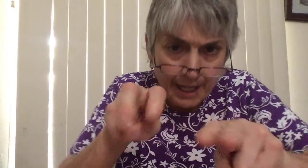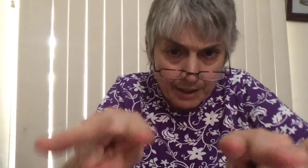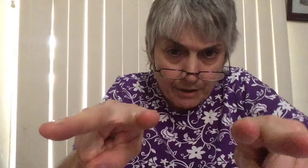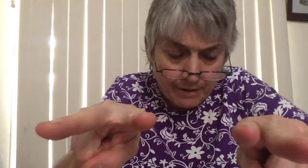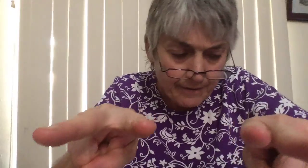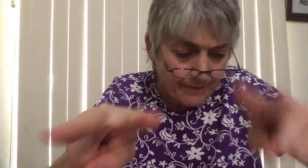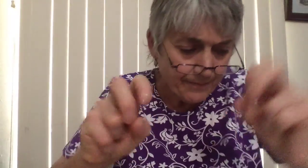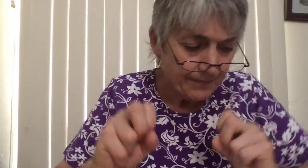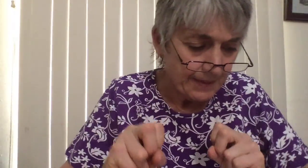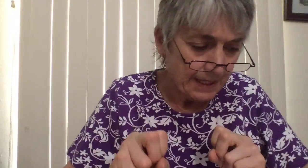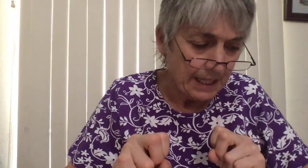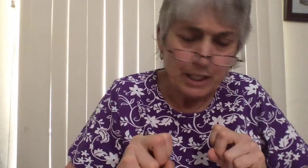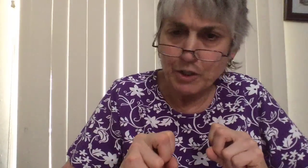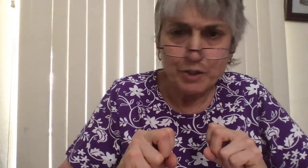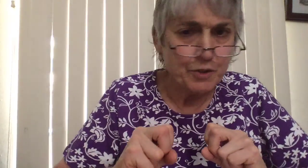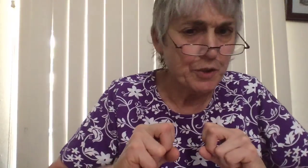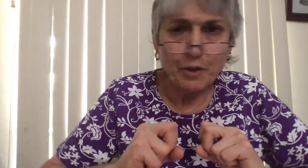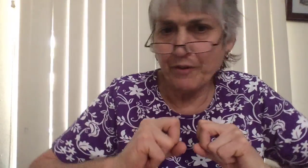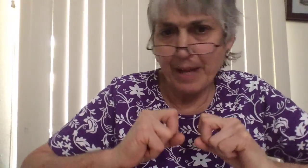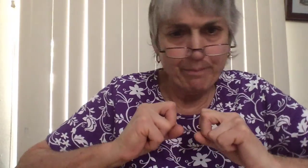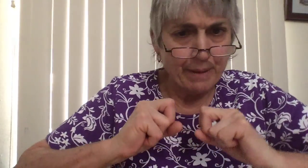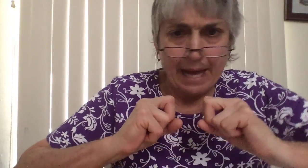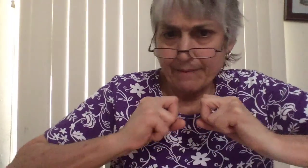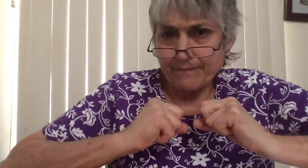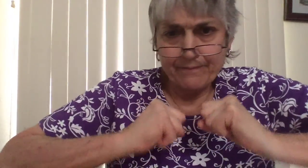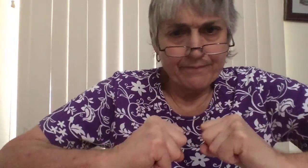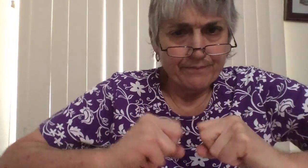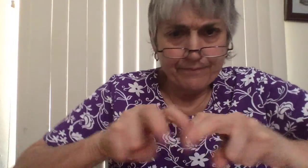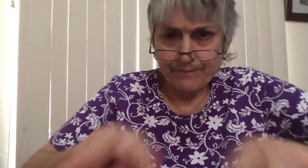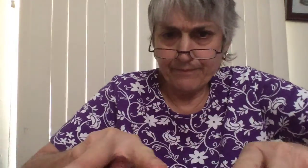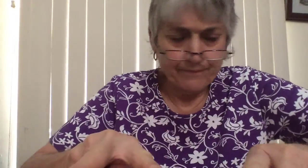Surveille. Il ne surveille pas.